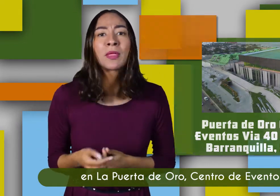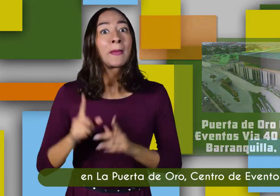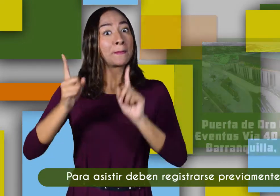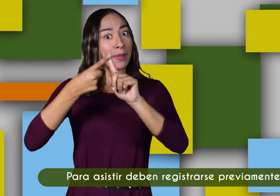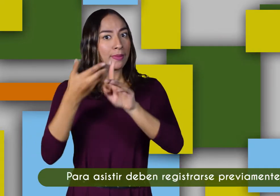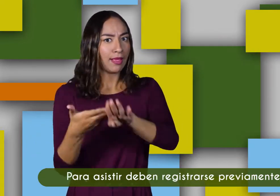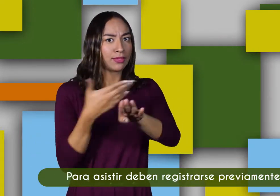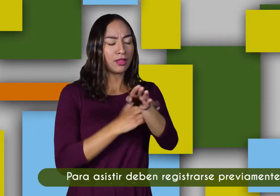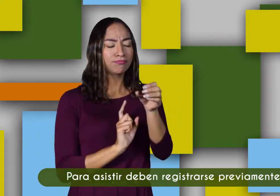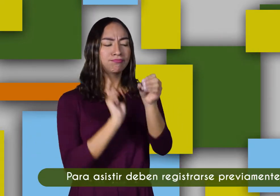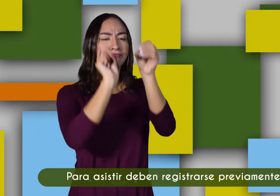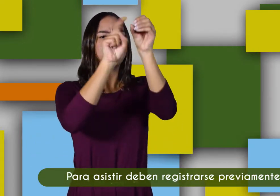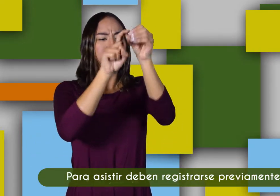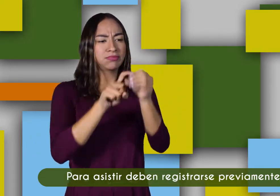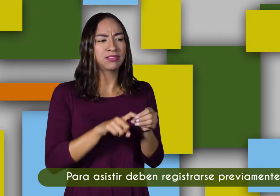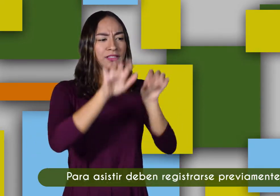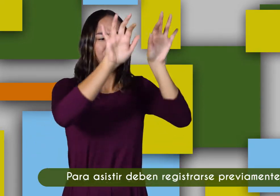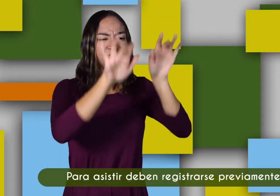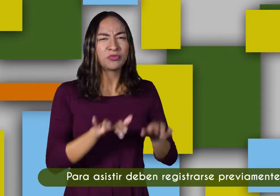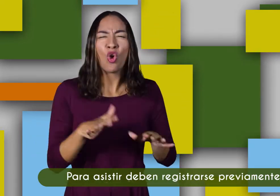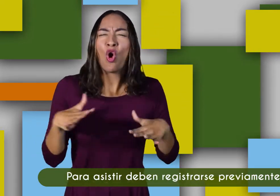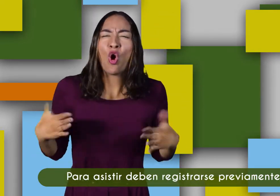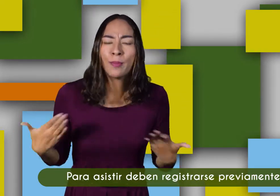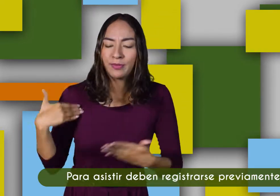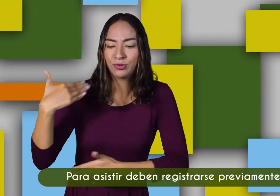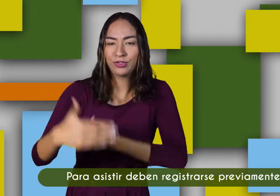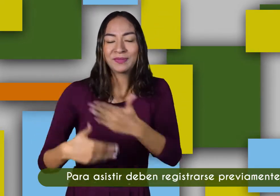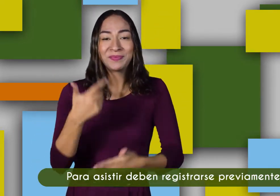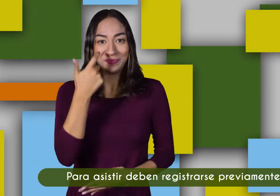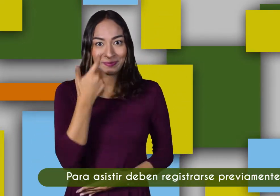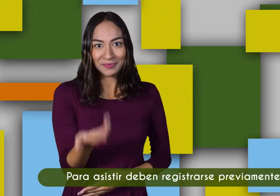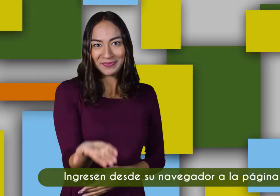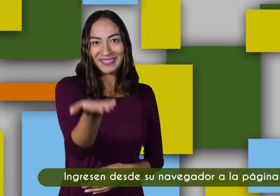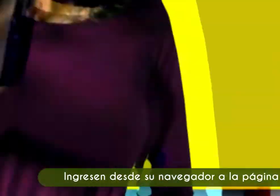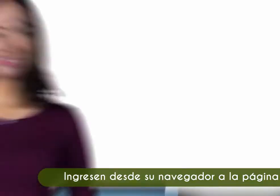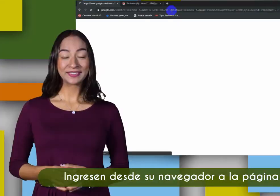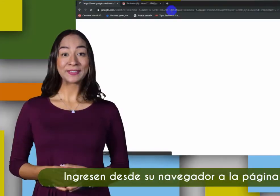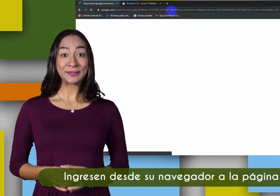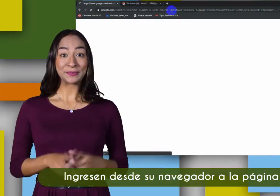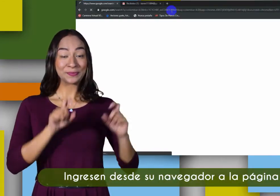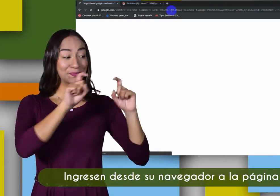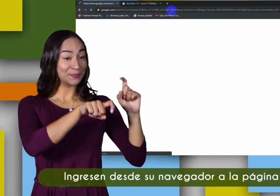Centro de Eventos. Para asistir deben registrarse previamente así.